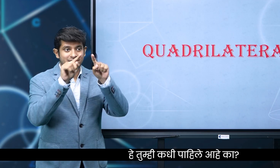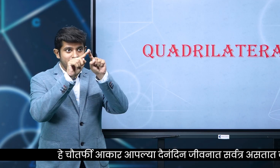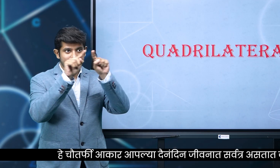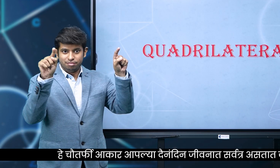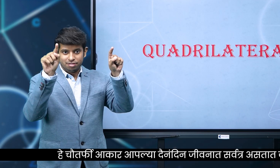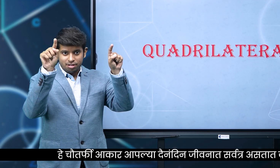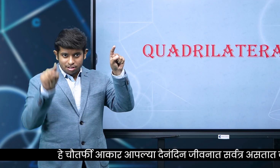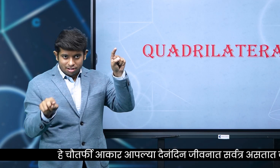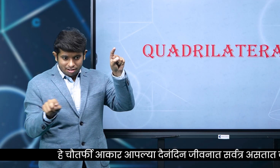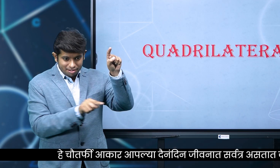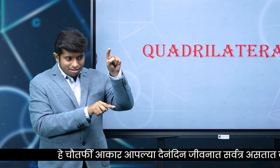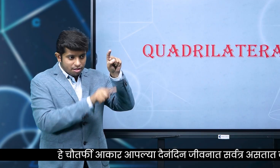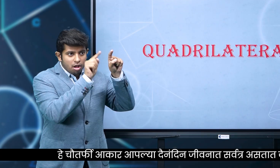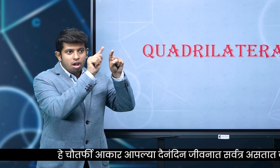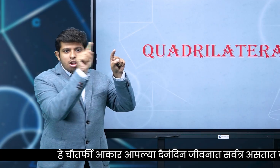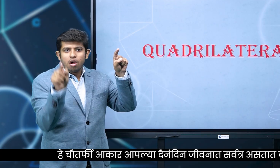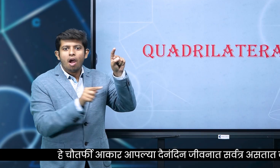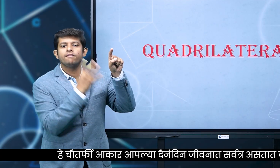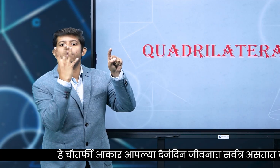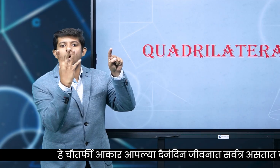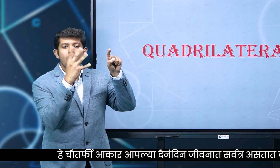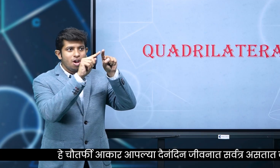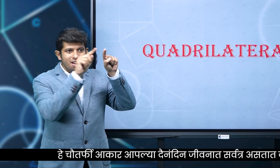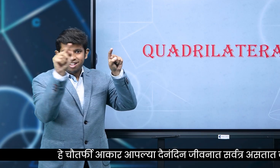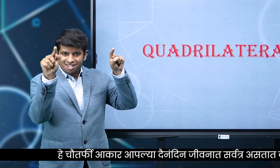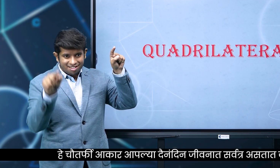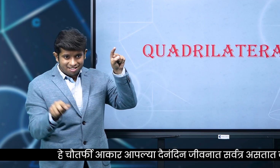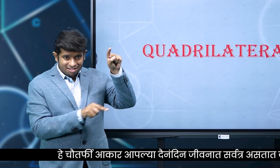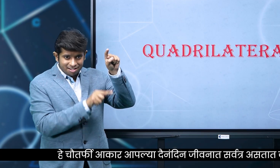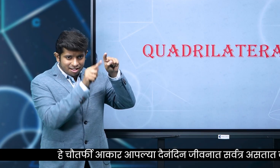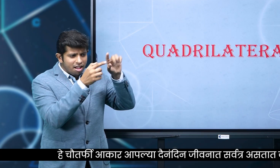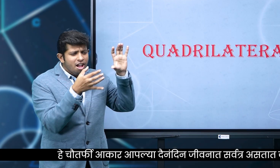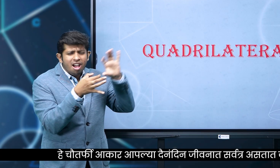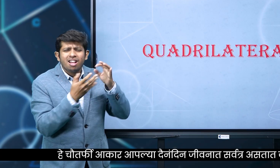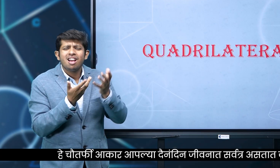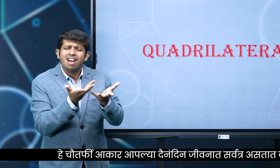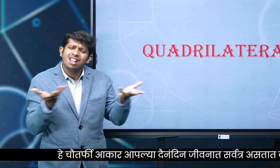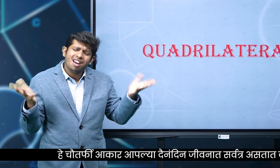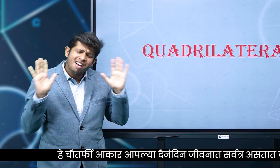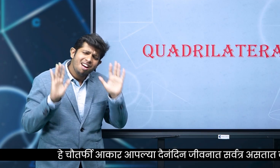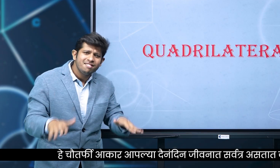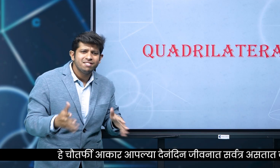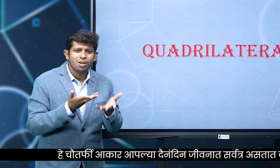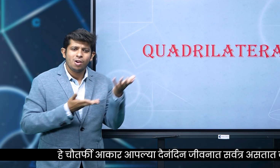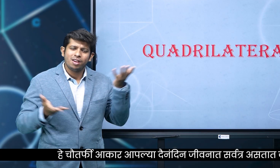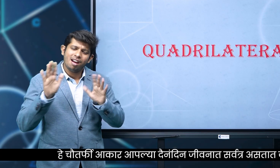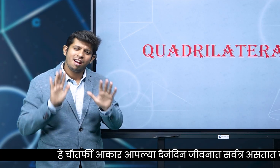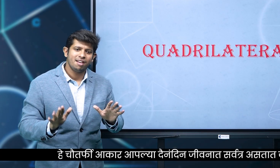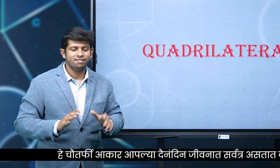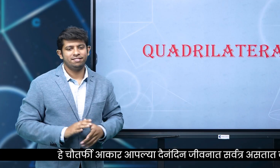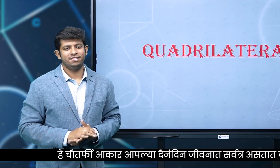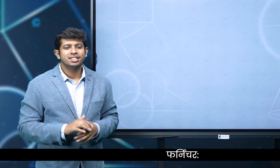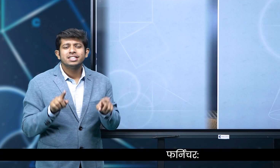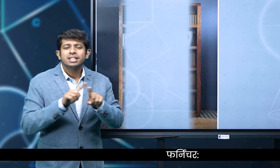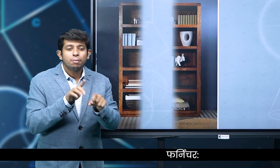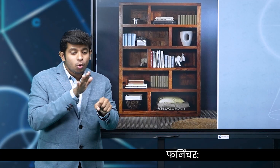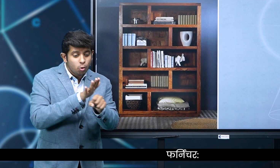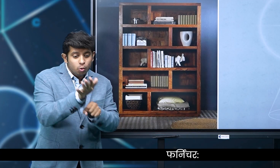हे चौरस्सी आकार आपल्या दैनंदिन जीवनात सर्वत्र असतात, जसे फर्निचर,